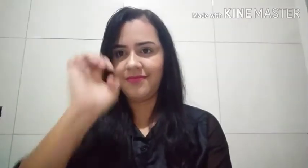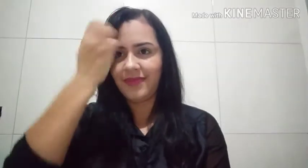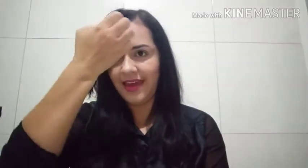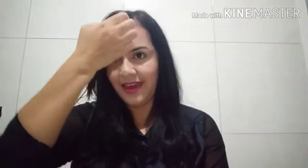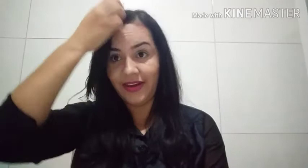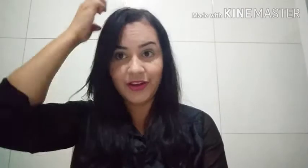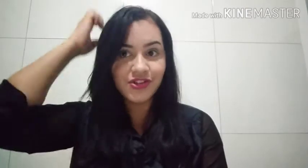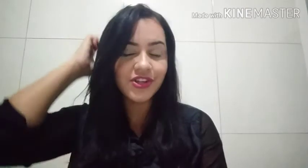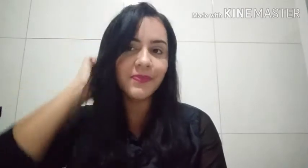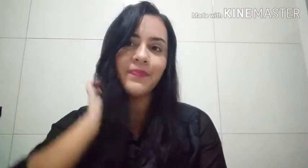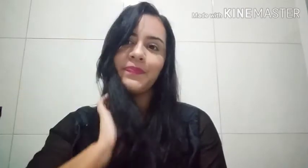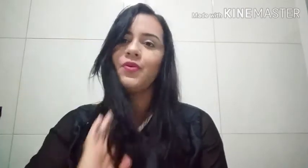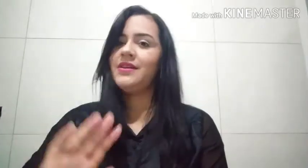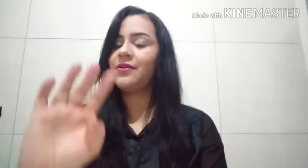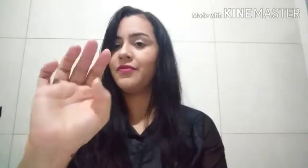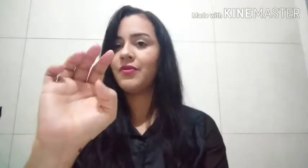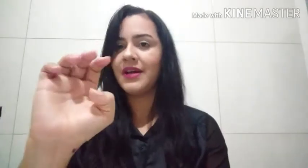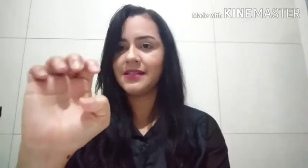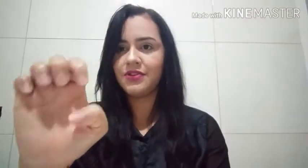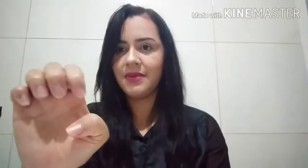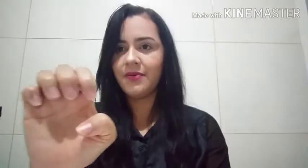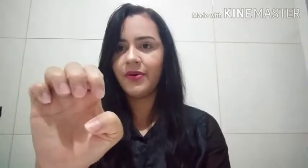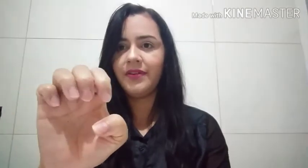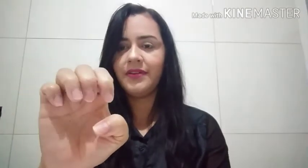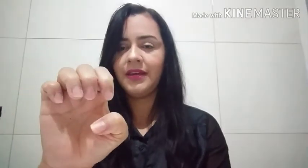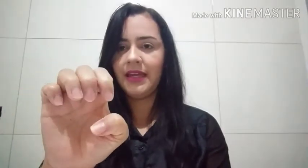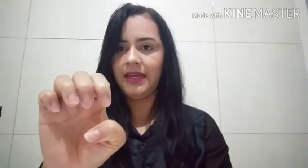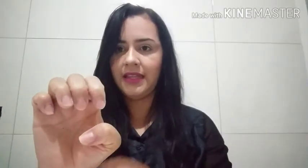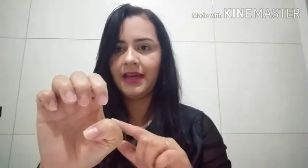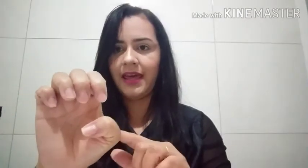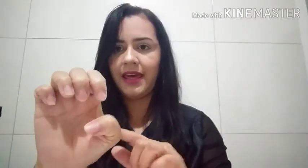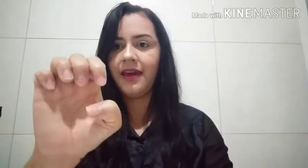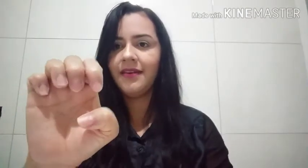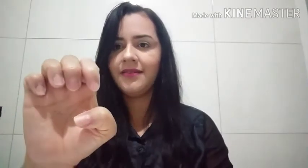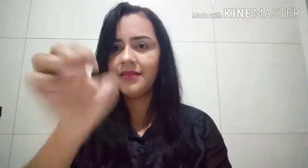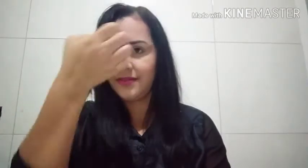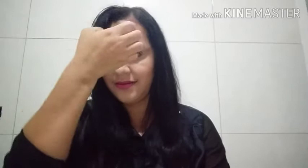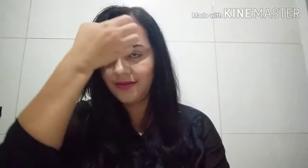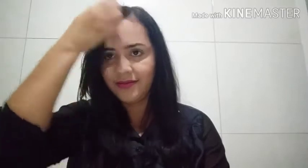é este, com essa configuração de mão, ó, em letra E.